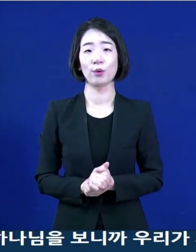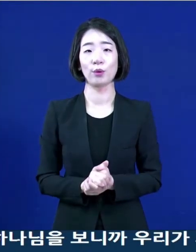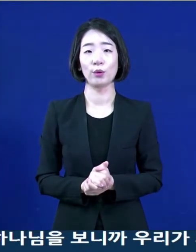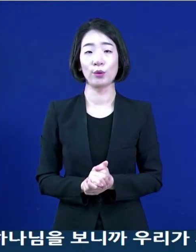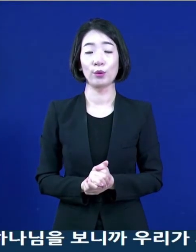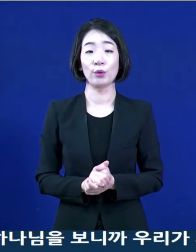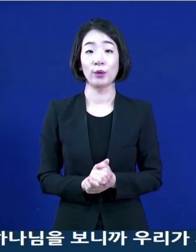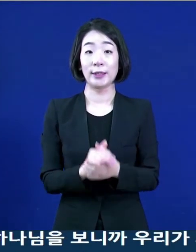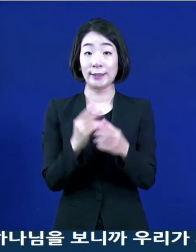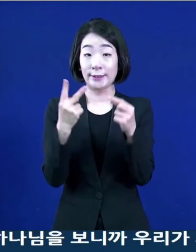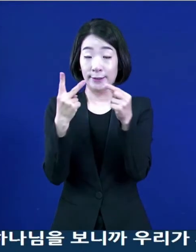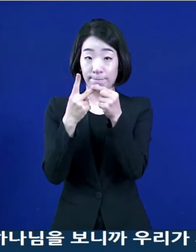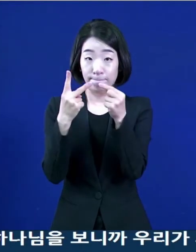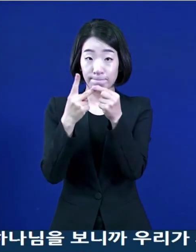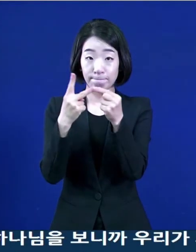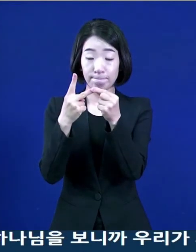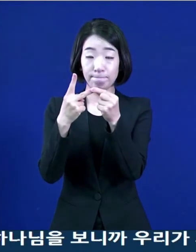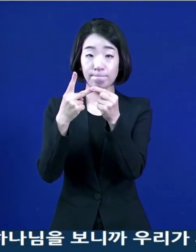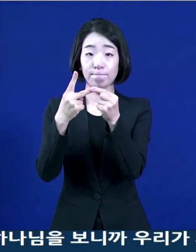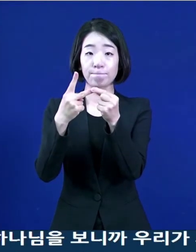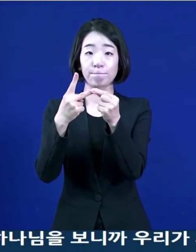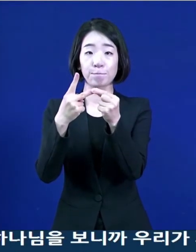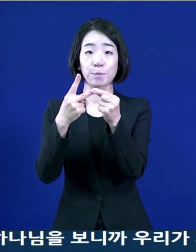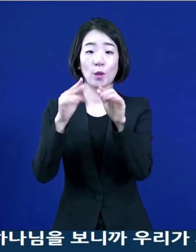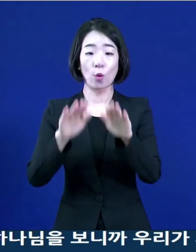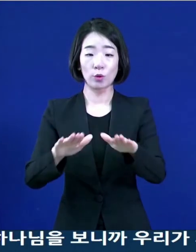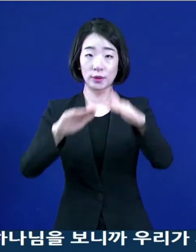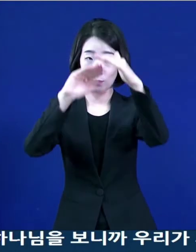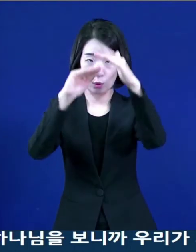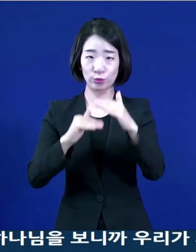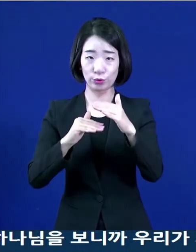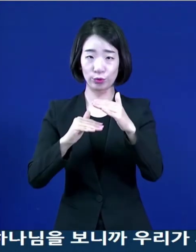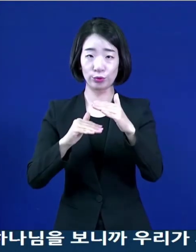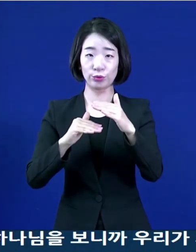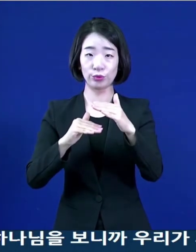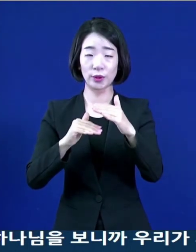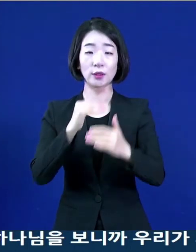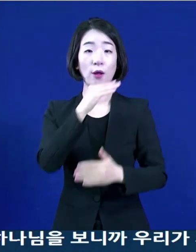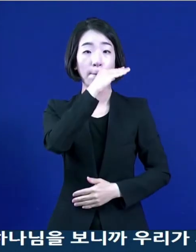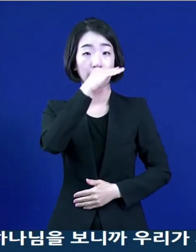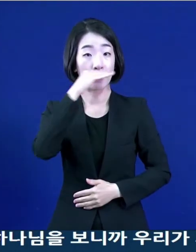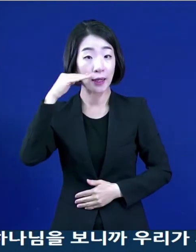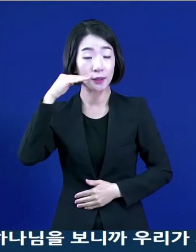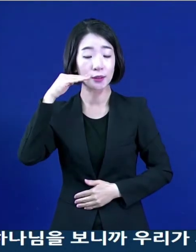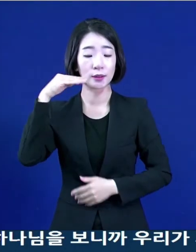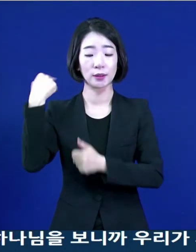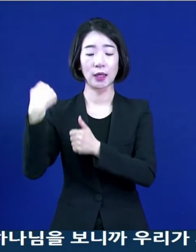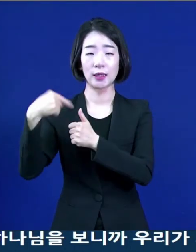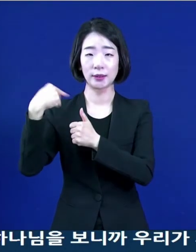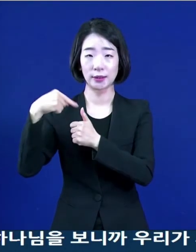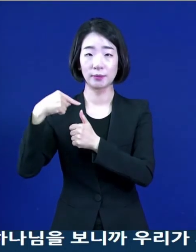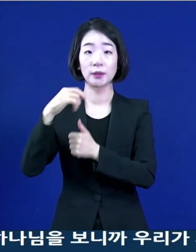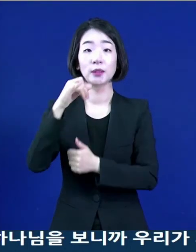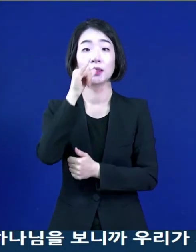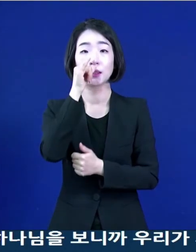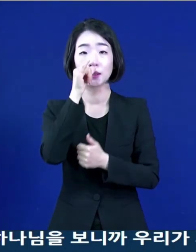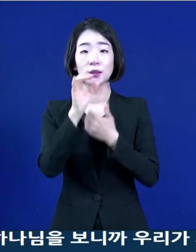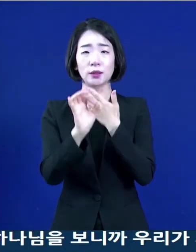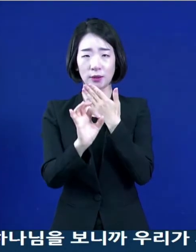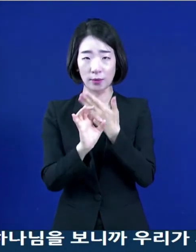두 번째, 오늘 본문에서 바른 교훈이 들어오면 특별히